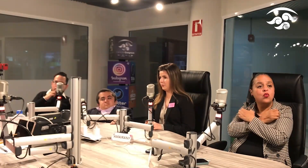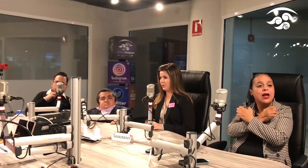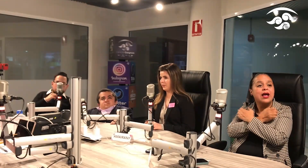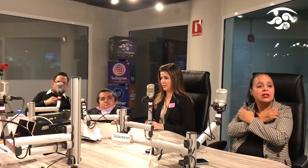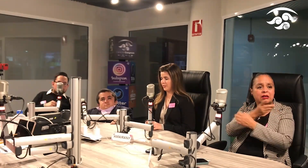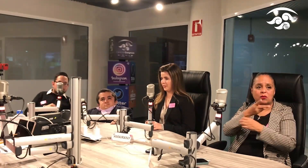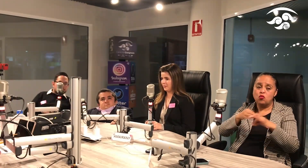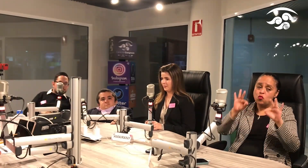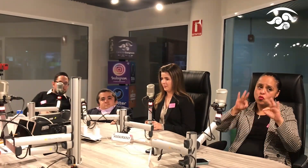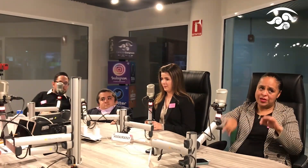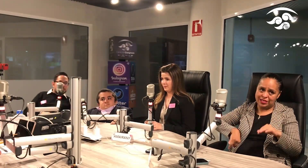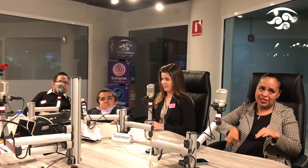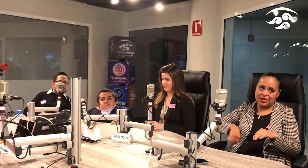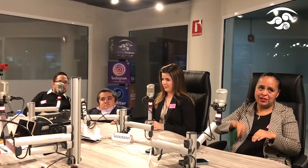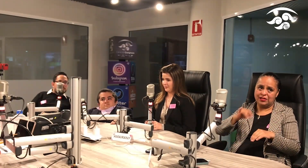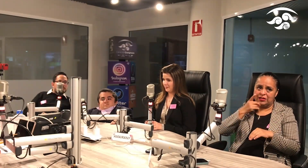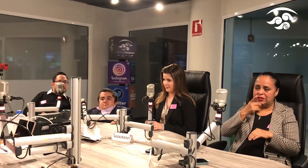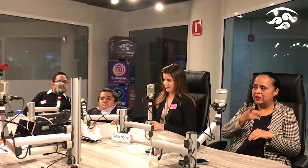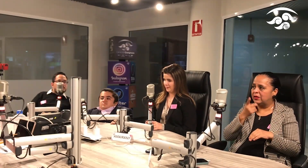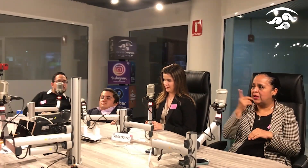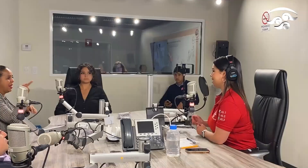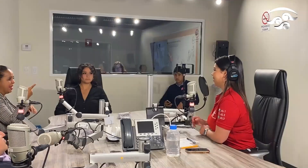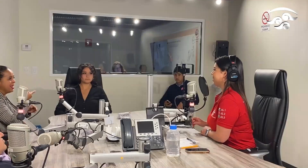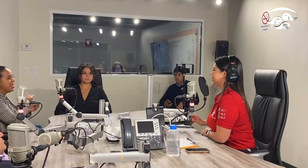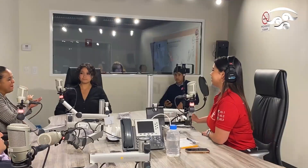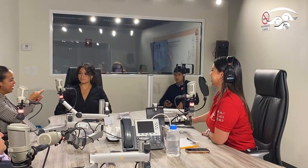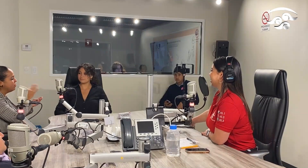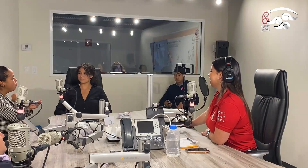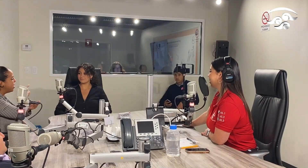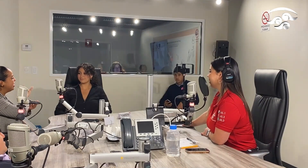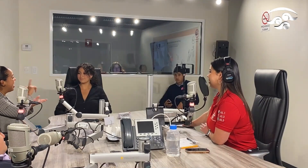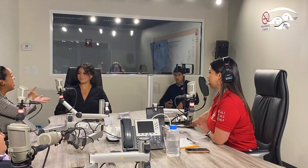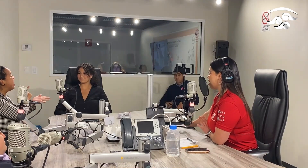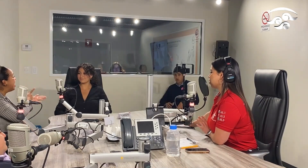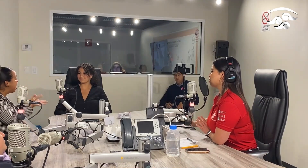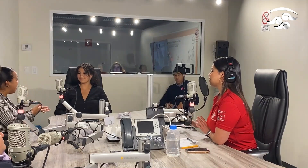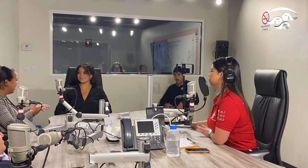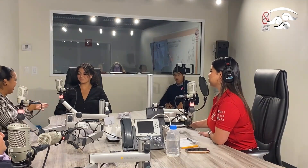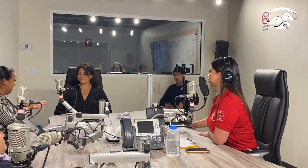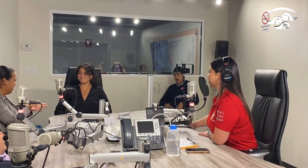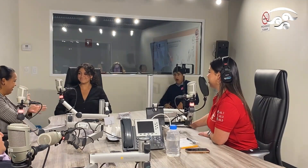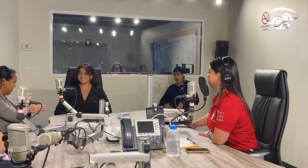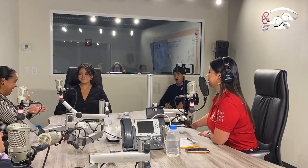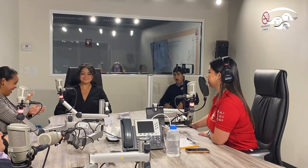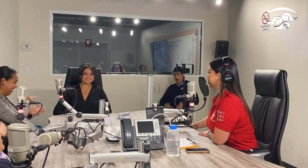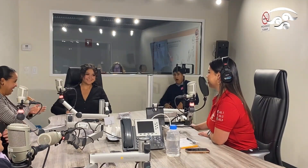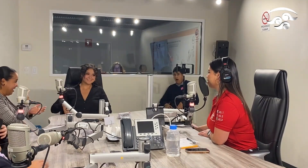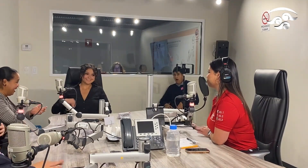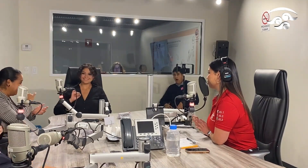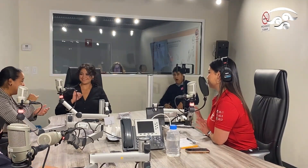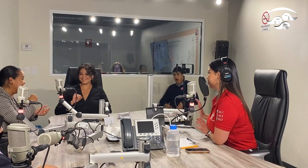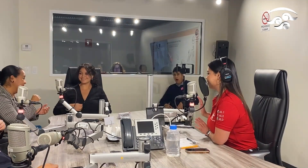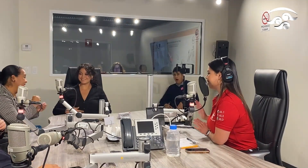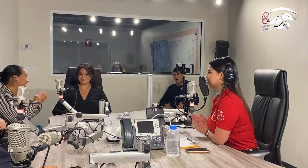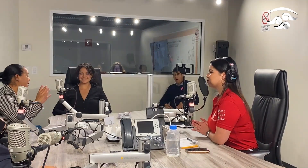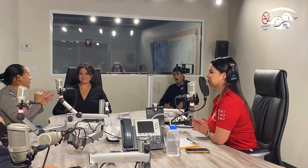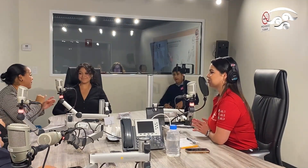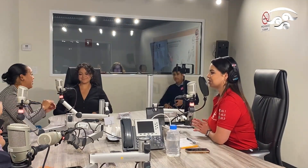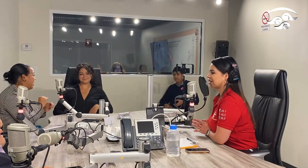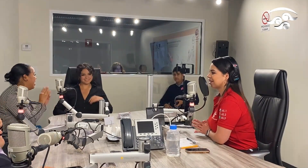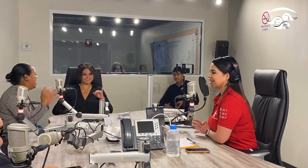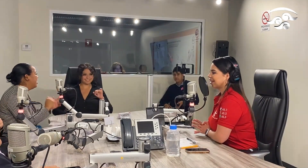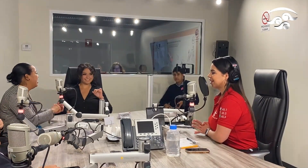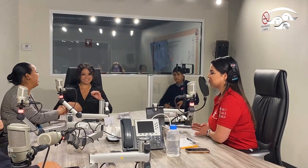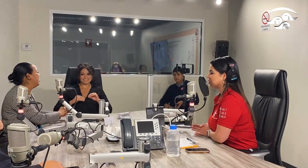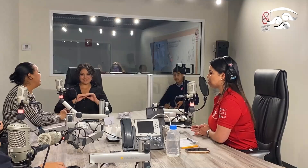muy, muy interesante. Sí, yo creo que pasaría y ya sería esta ley, ¿eh? Sí. Ahí nada más por si te interesa, pues sí, sería como